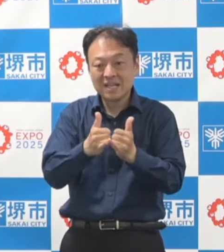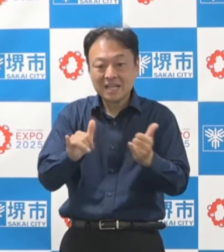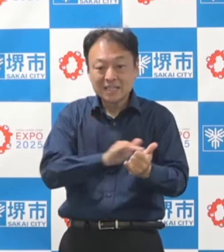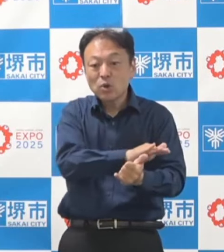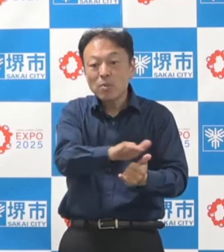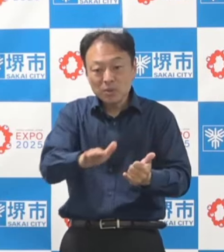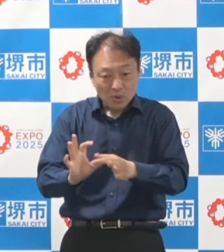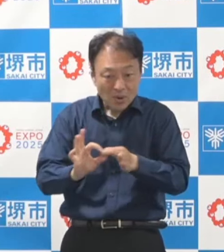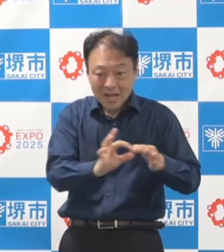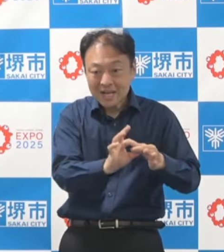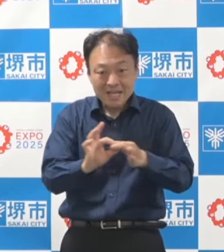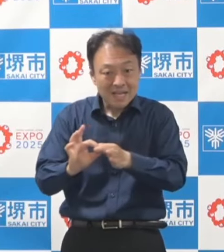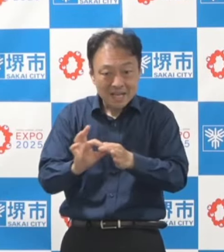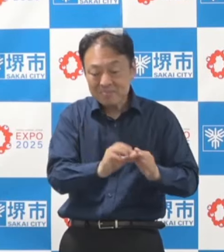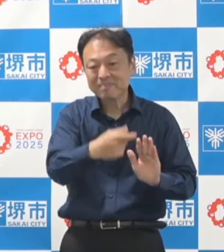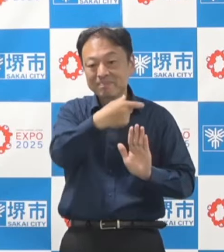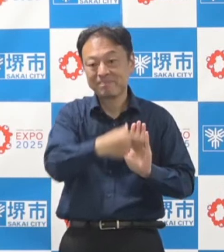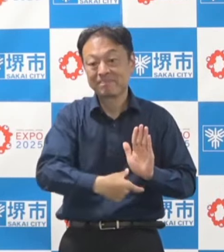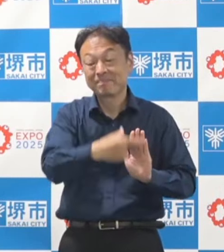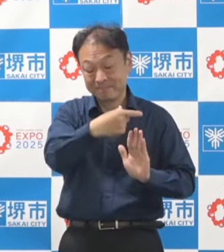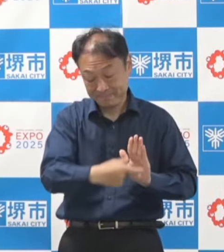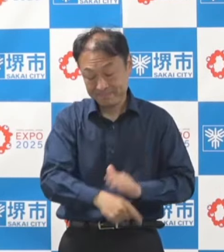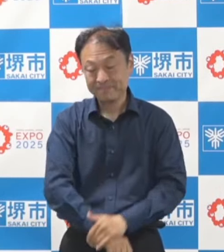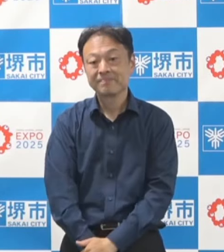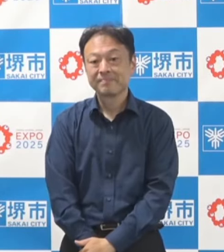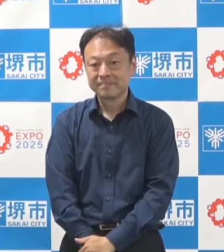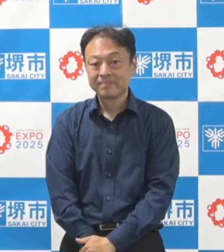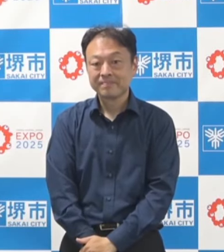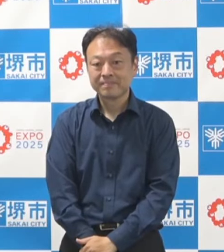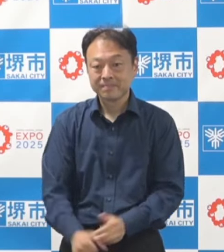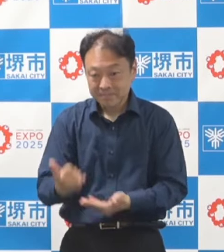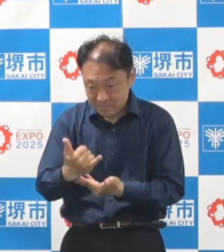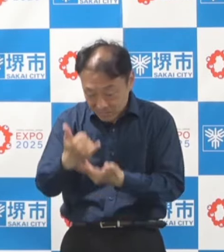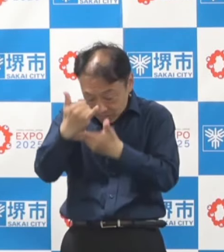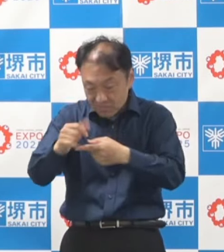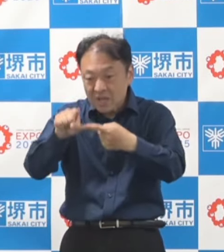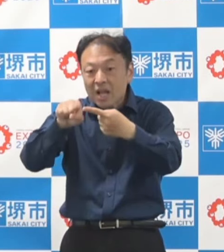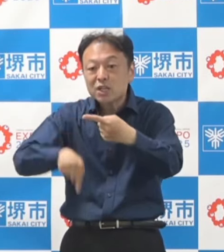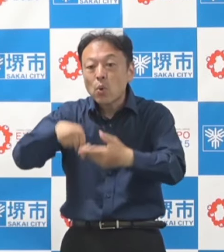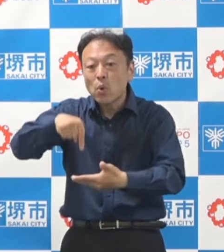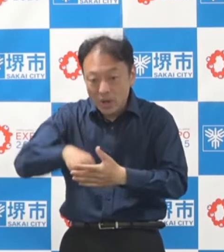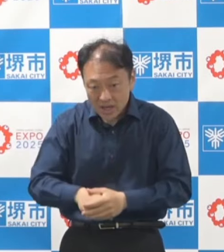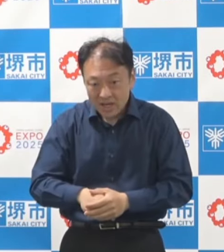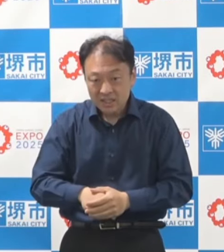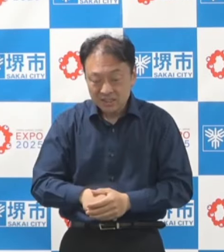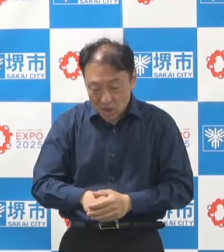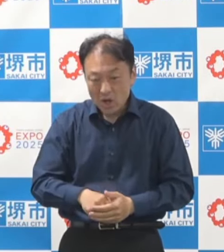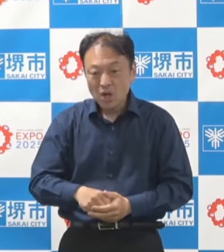けまして、テーマにしております。宮内庁に残された古文書や